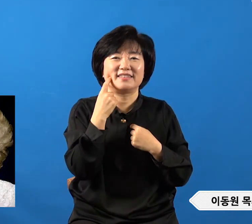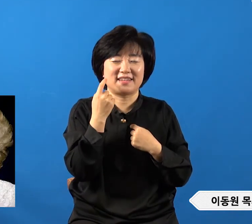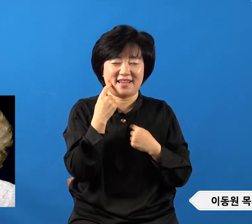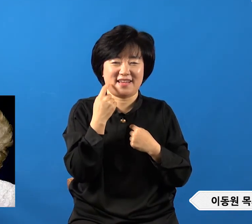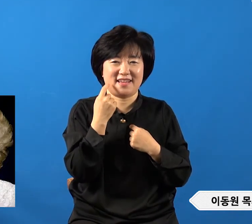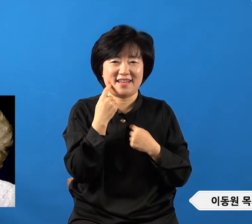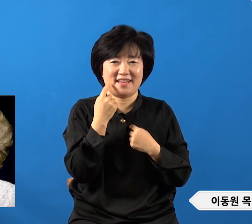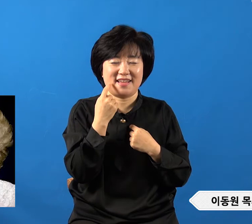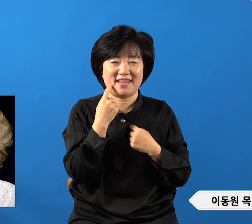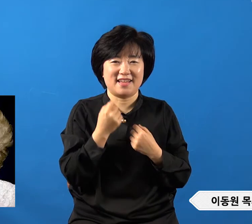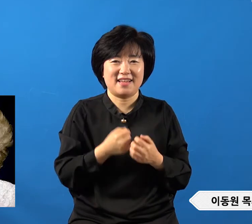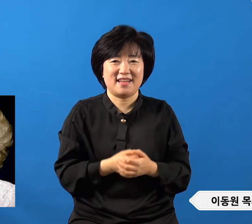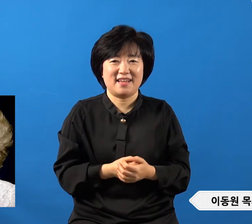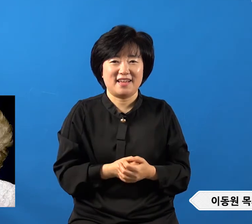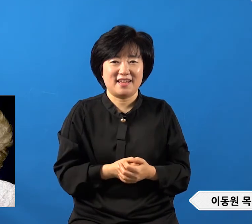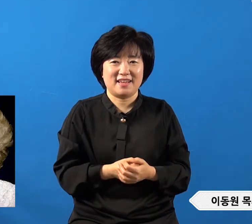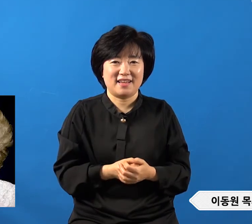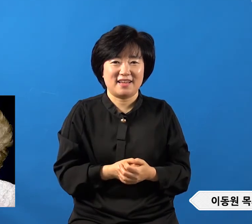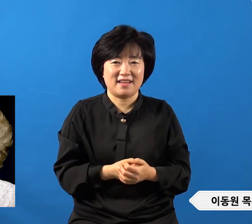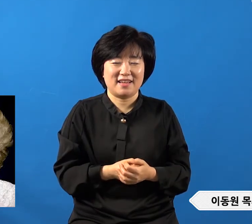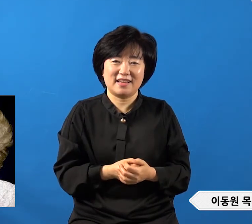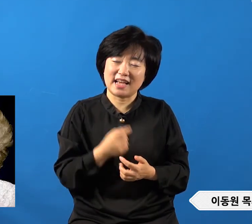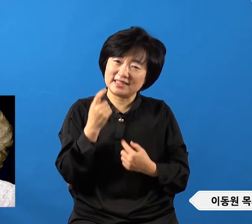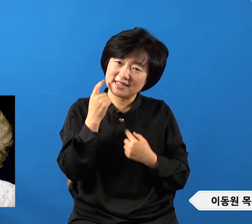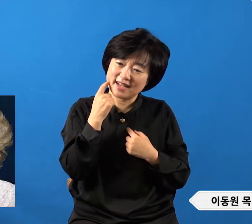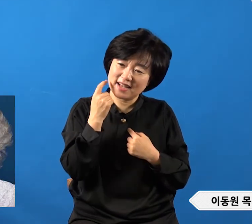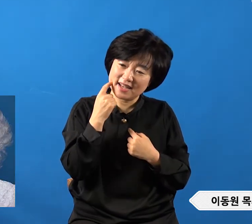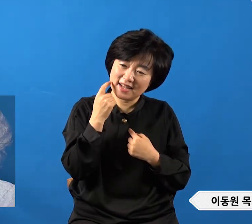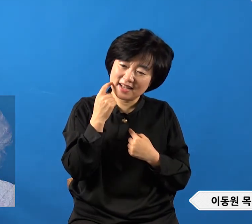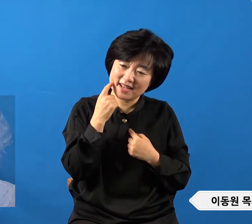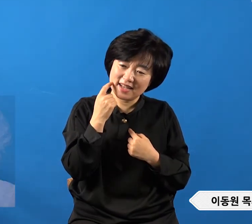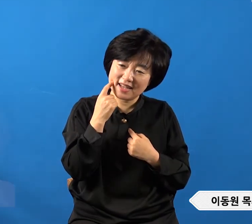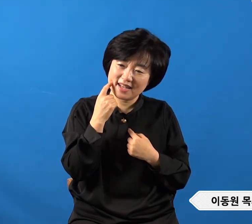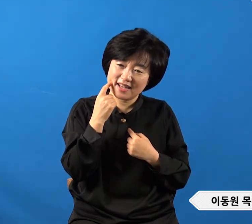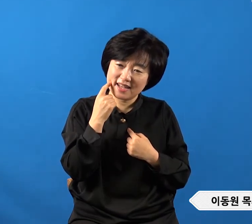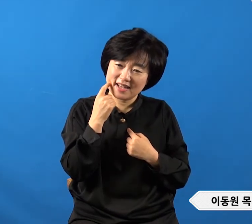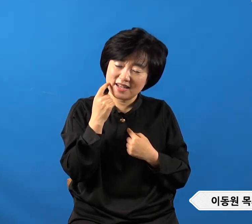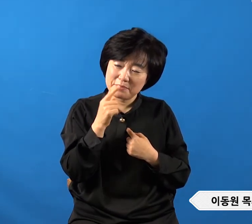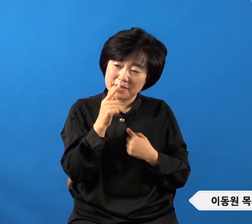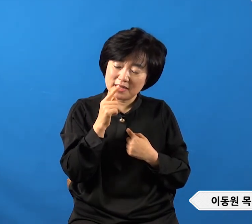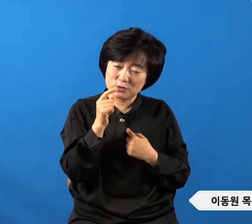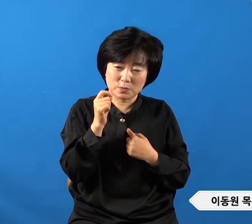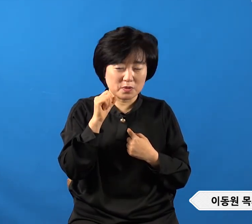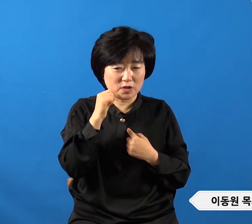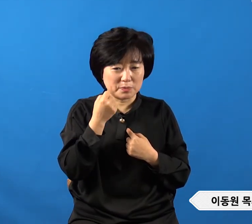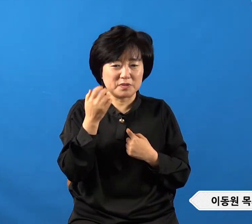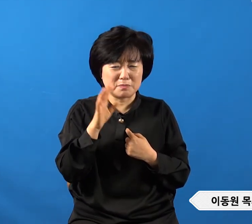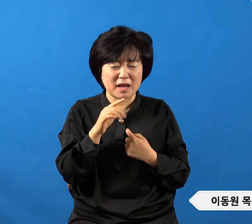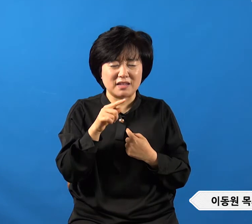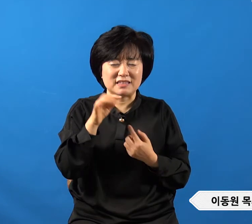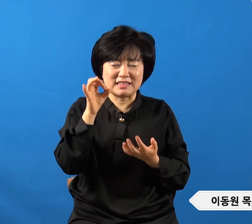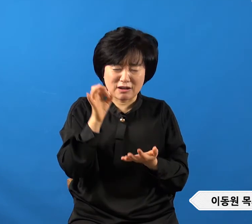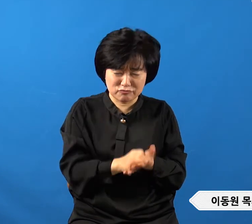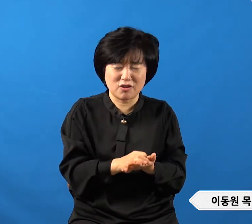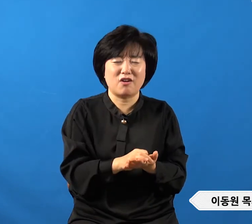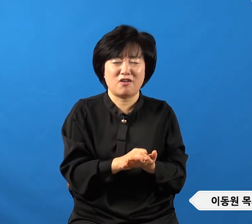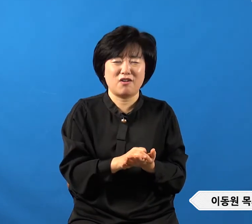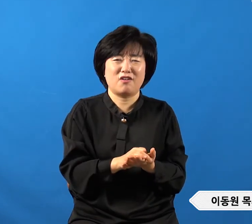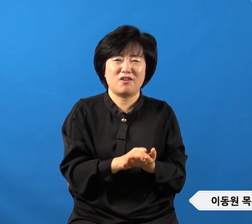거죠. 그게 가짜예요. 가짜라고 그러면 그게 말에 좀 어폐가 있지만 아주